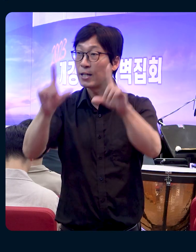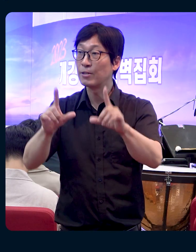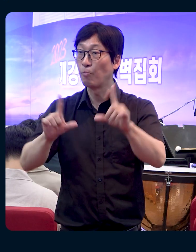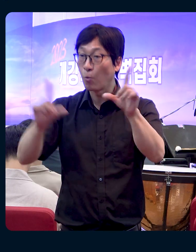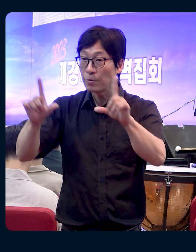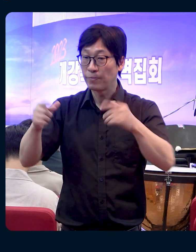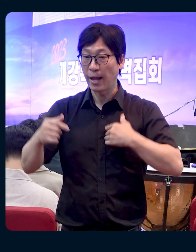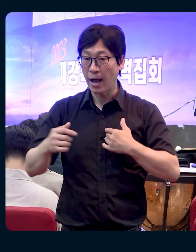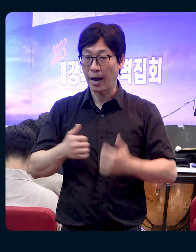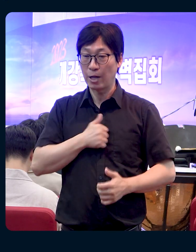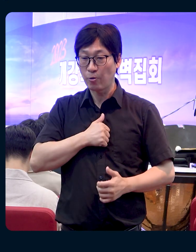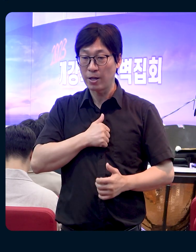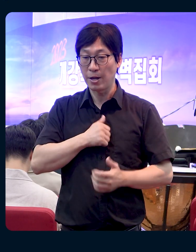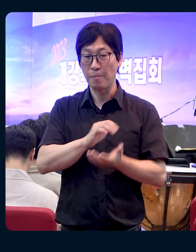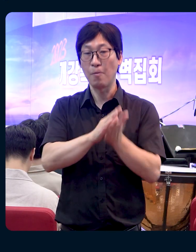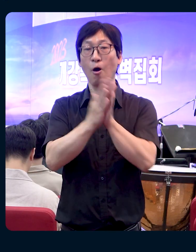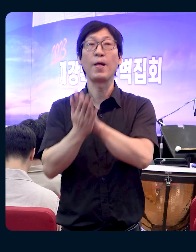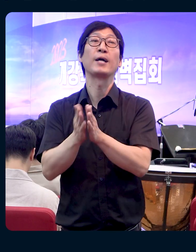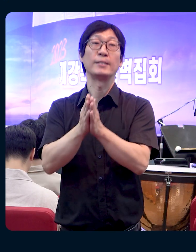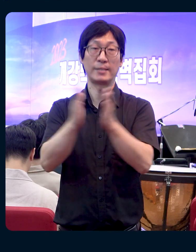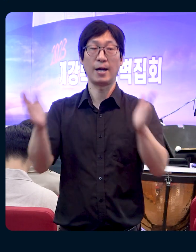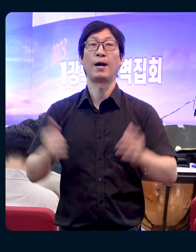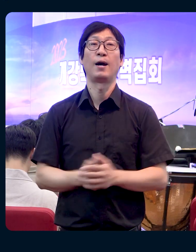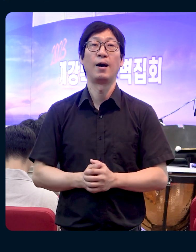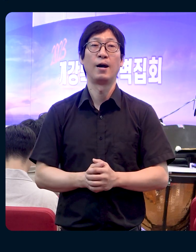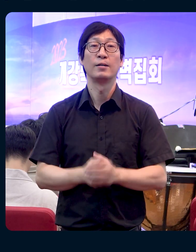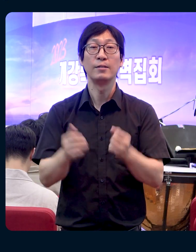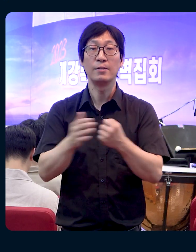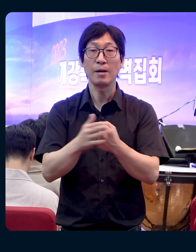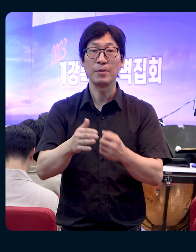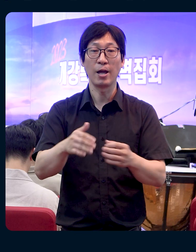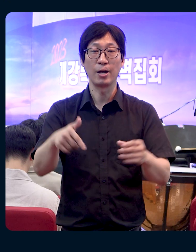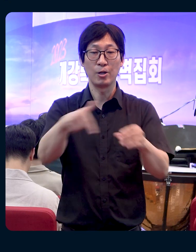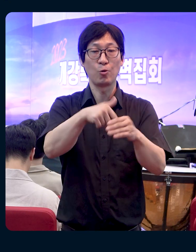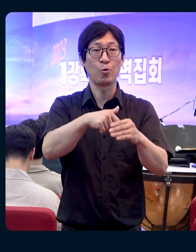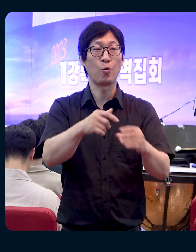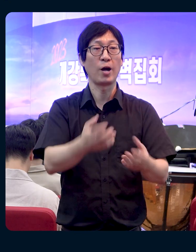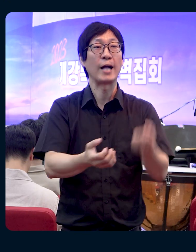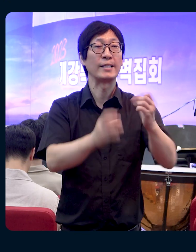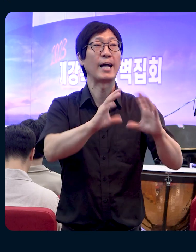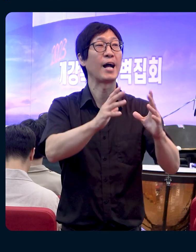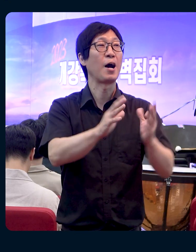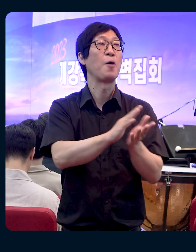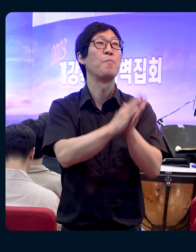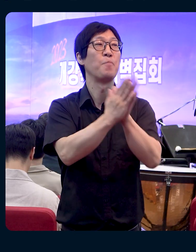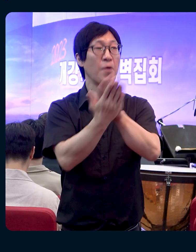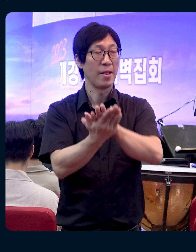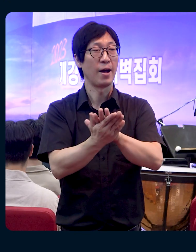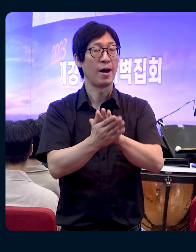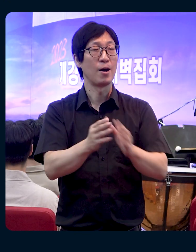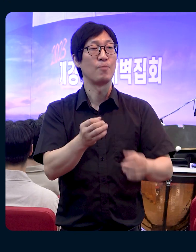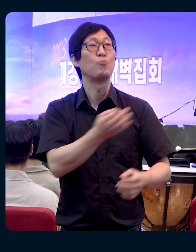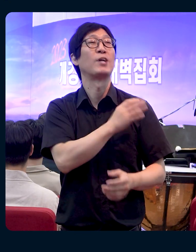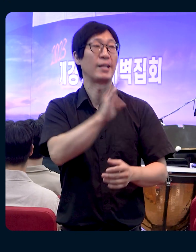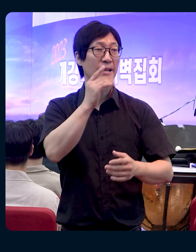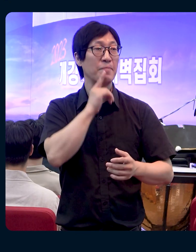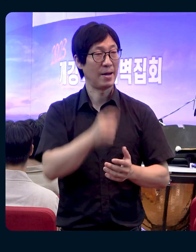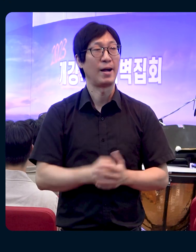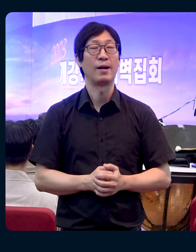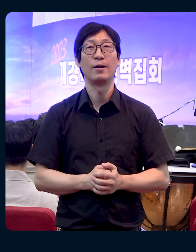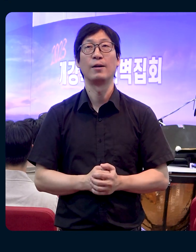태도와 가치관이 달라진다고 하는 이게 들어가 있다는 것 때문에 그런 거예요. 그리고 바로 이러한